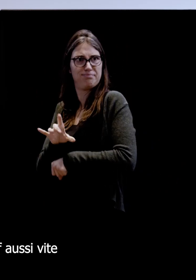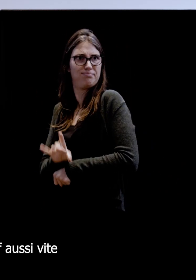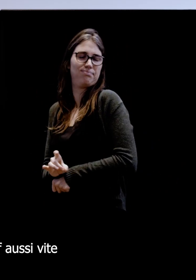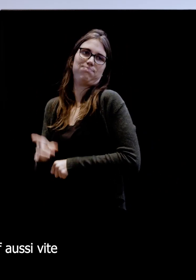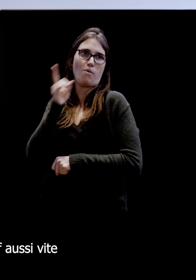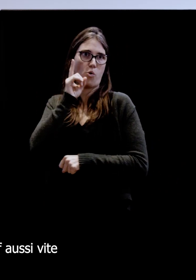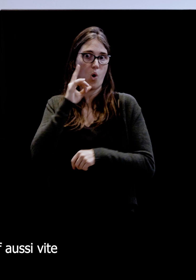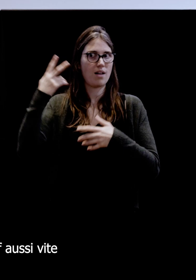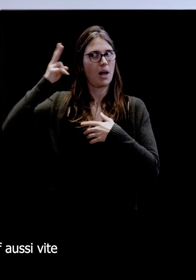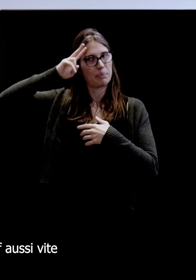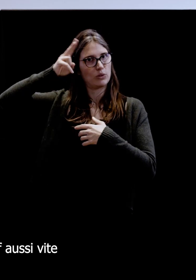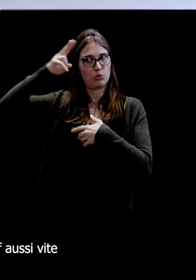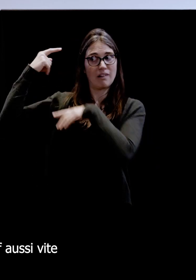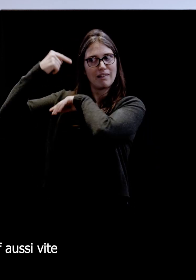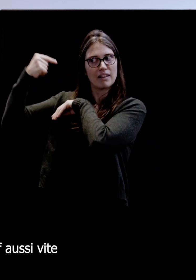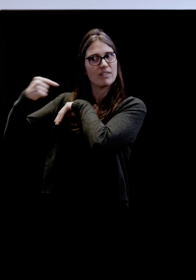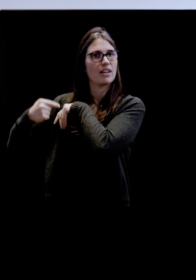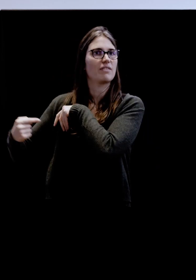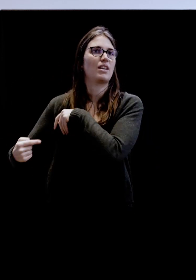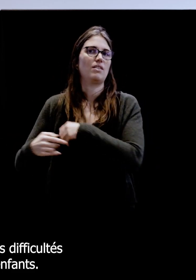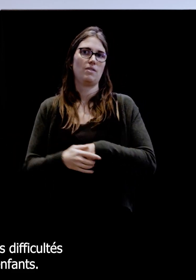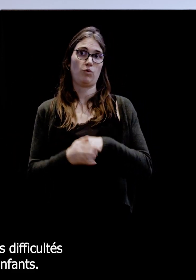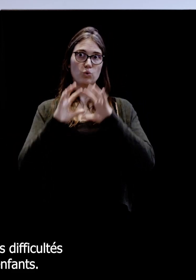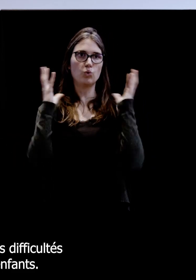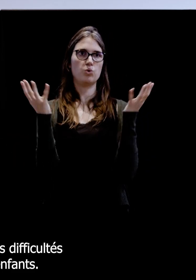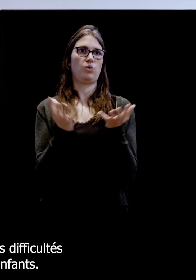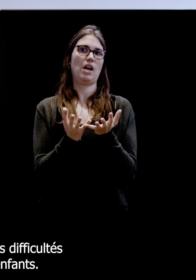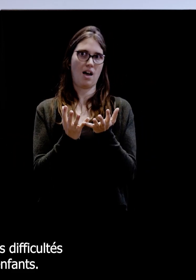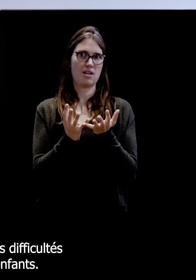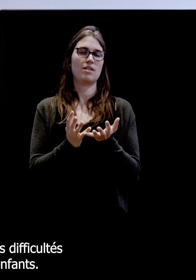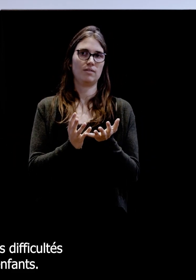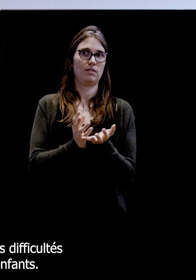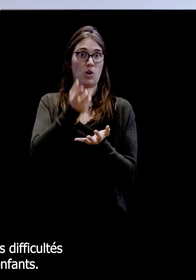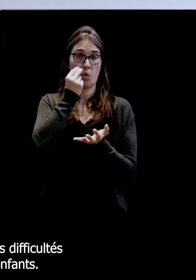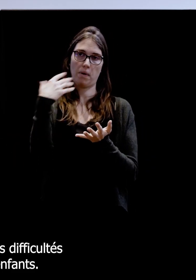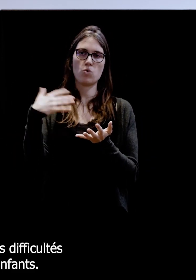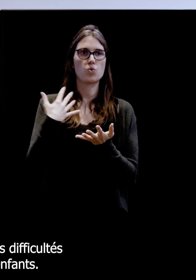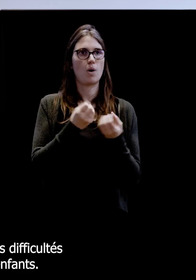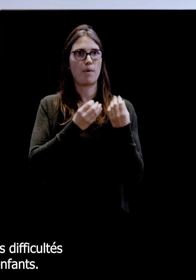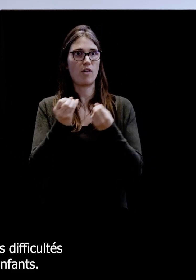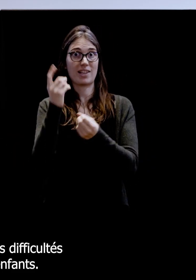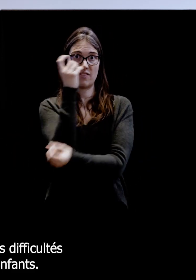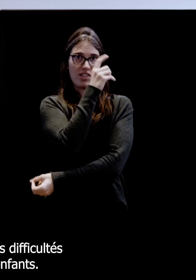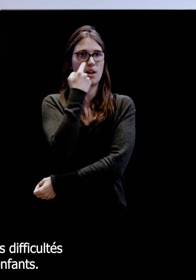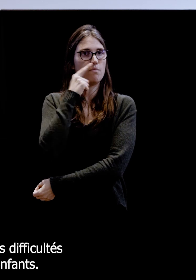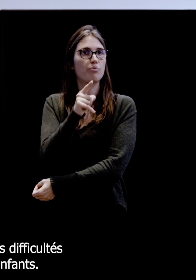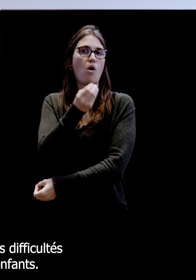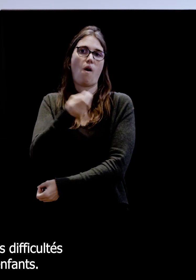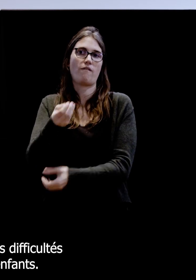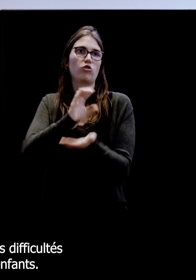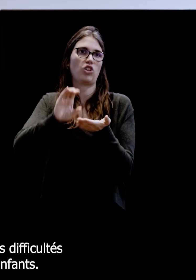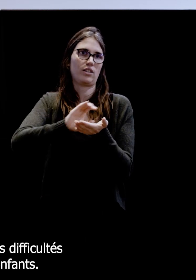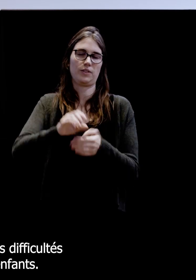irritabilité et en négatif aussi vite qu'en positif. Donc, vous avez compris les difficultés potentielles chez ces